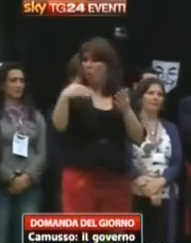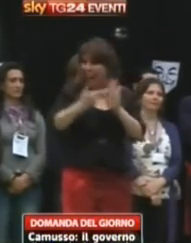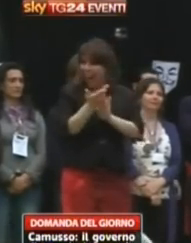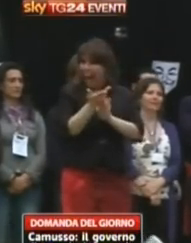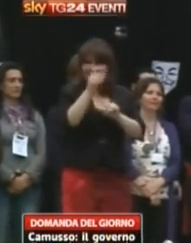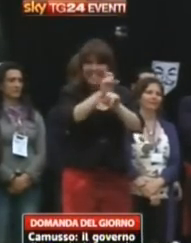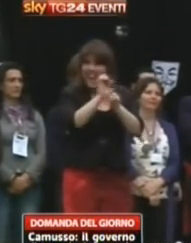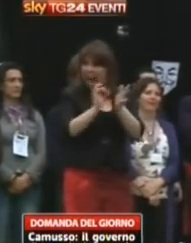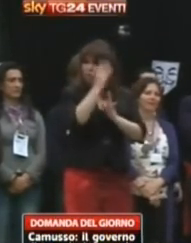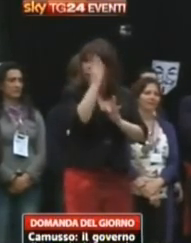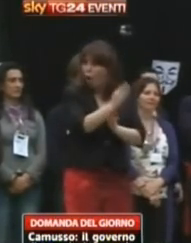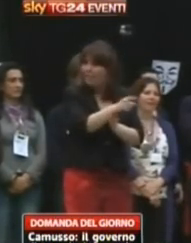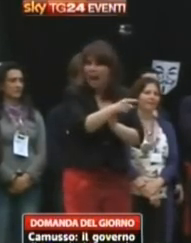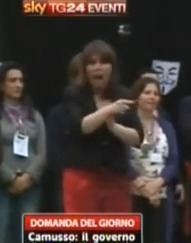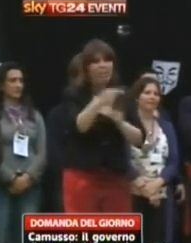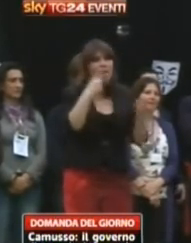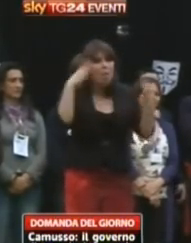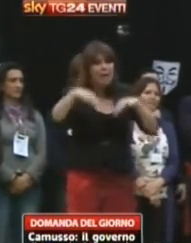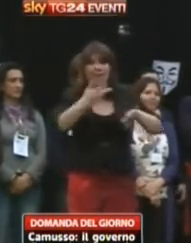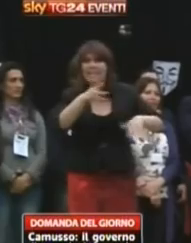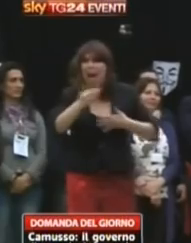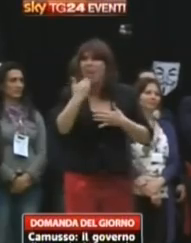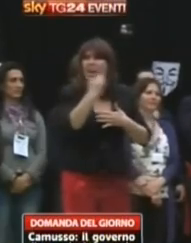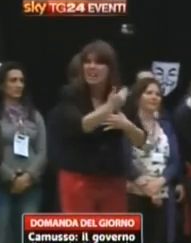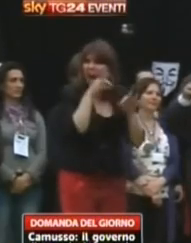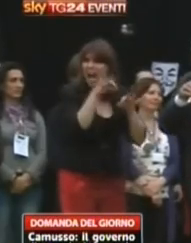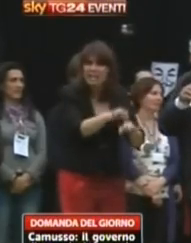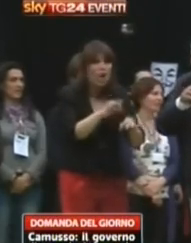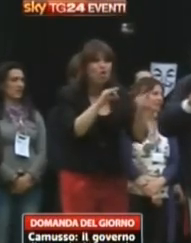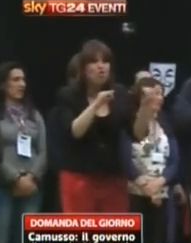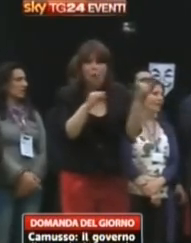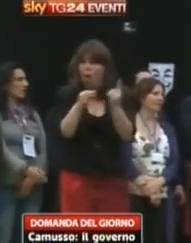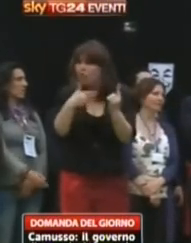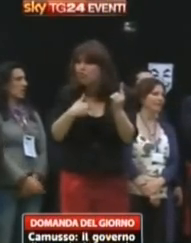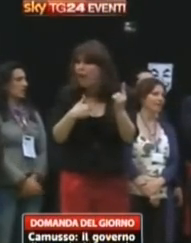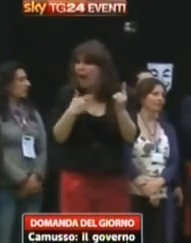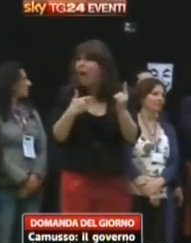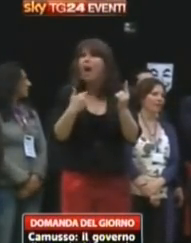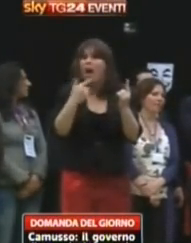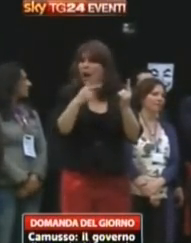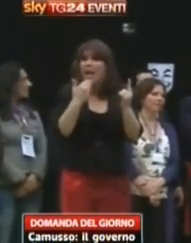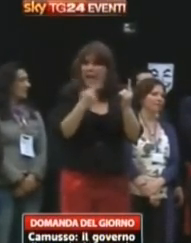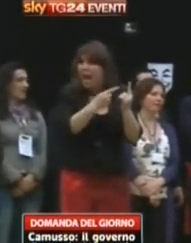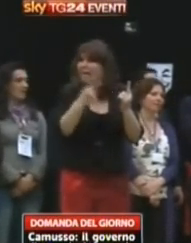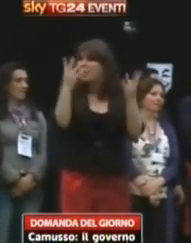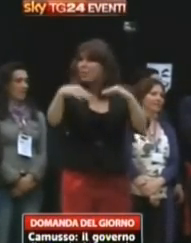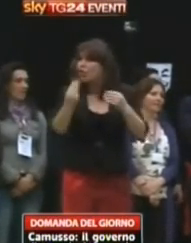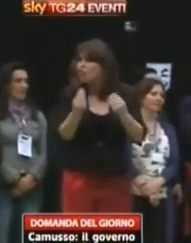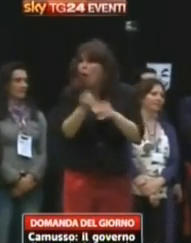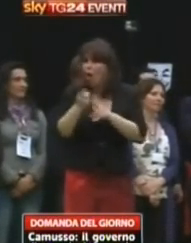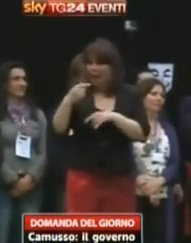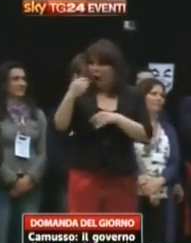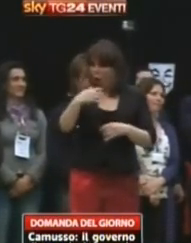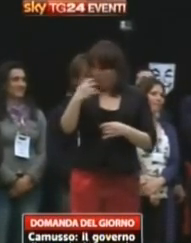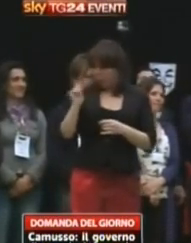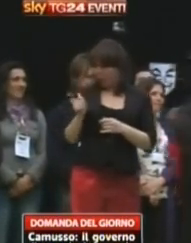la partita, se non era per lui non giocavano. C'era il commissario che andava da lui e diceva, signor Carogna, scusi,